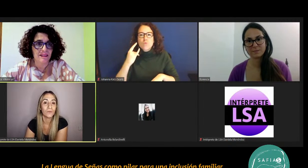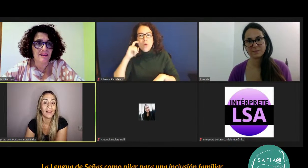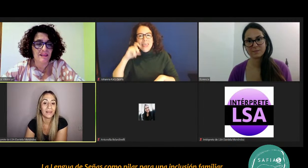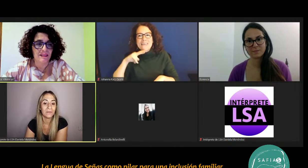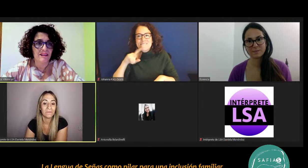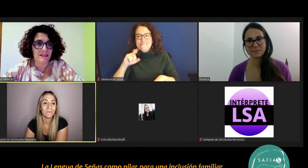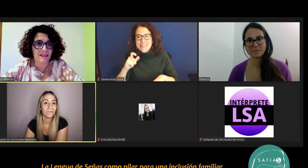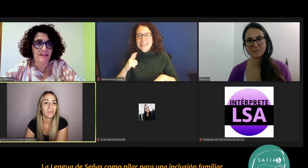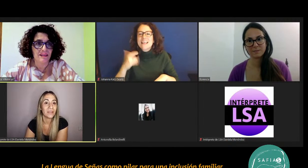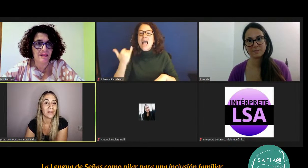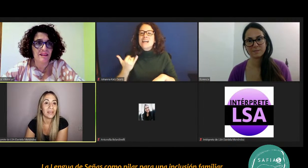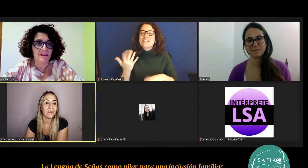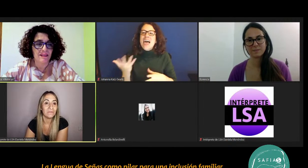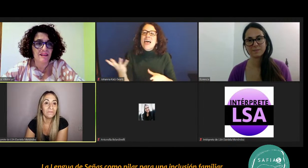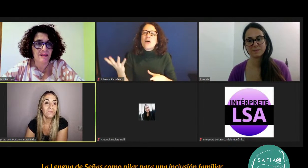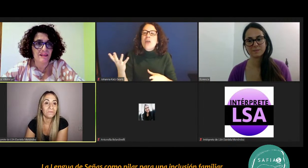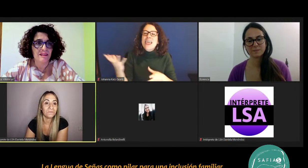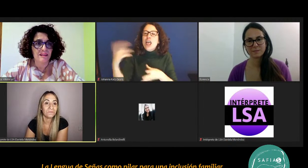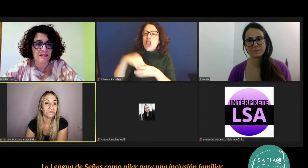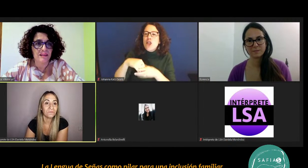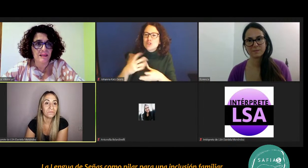volver normal.